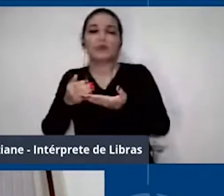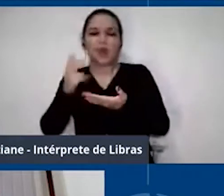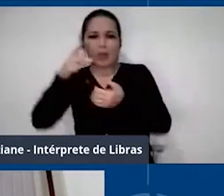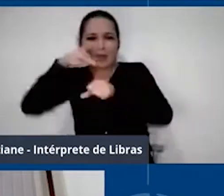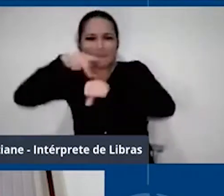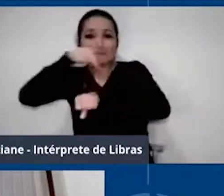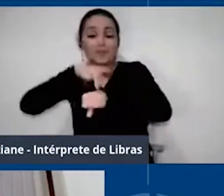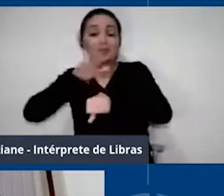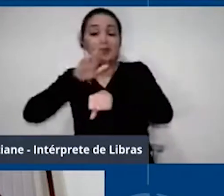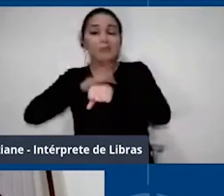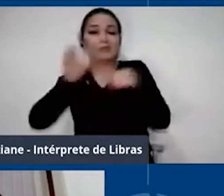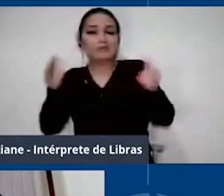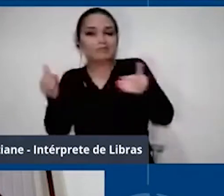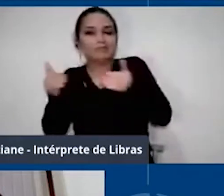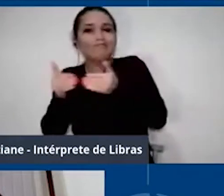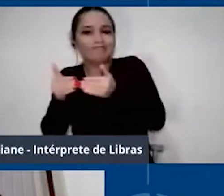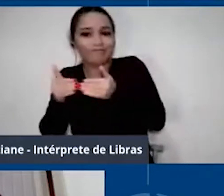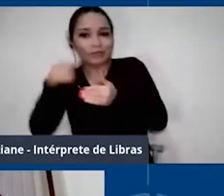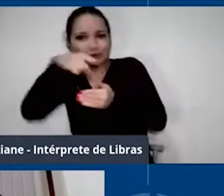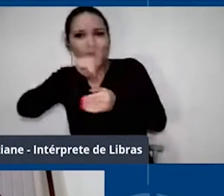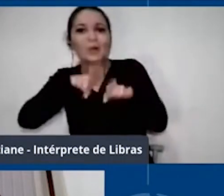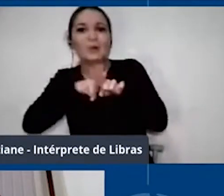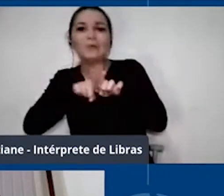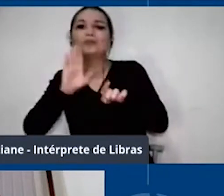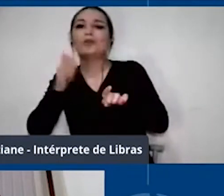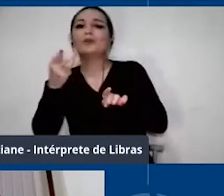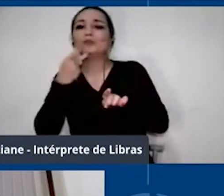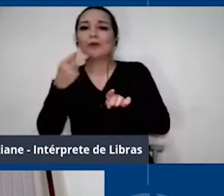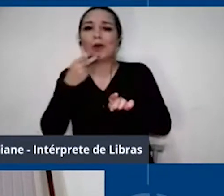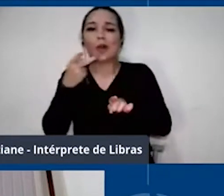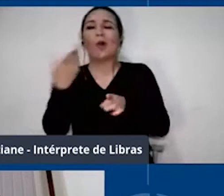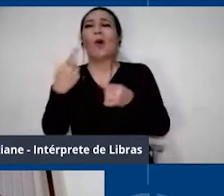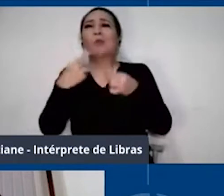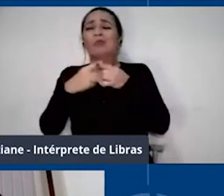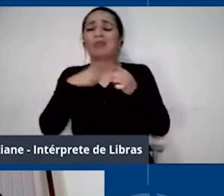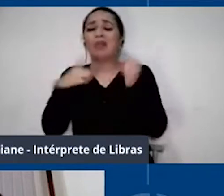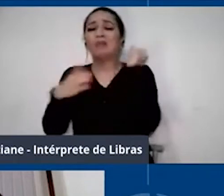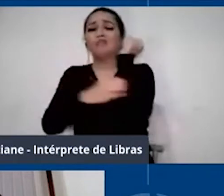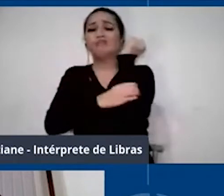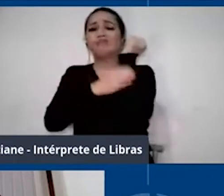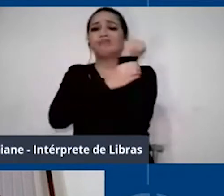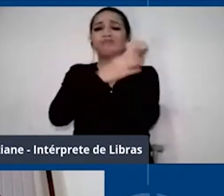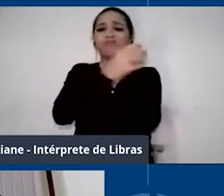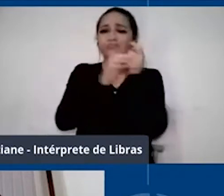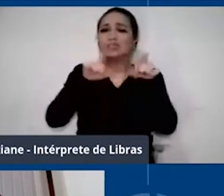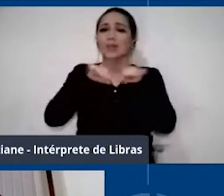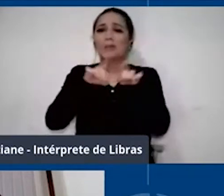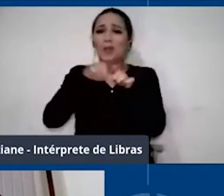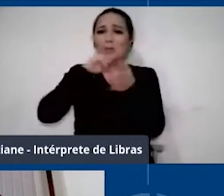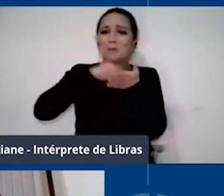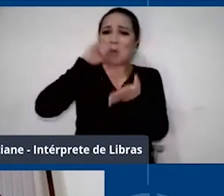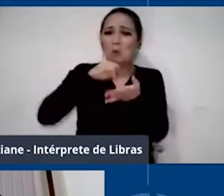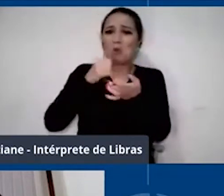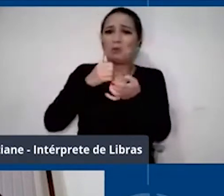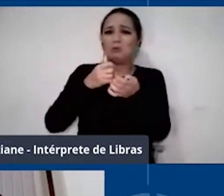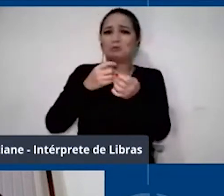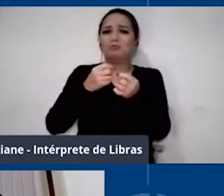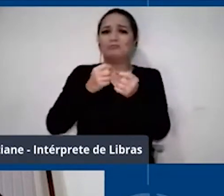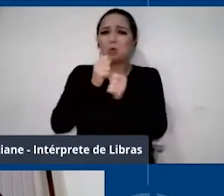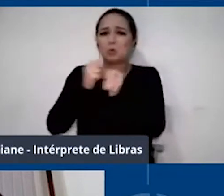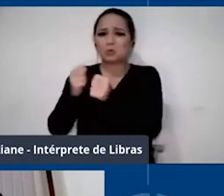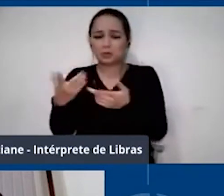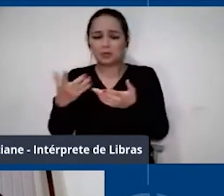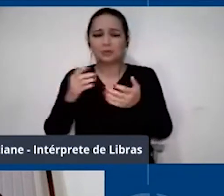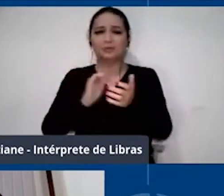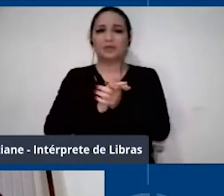mais fechados do mundo, como a senhora bem comentou também a respeito da burocracia e da complexidade tributária, né? Nesse quesito, a solução, né,